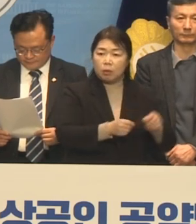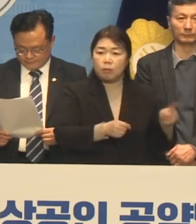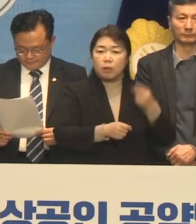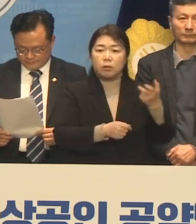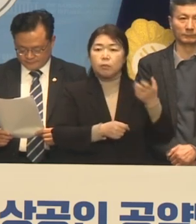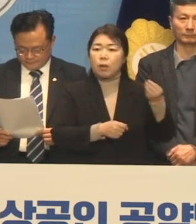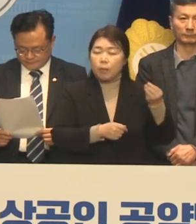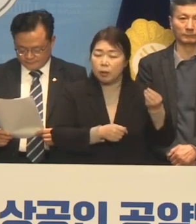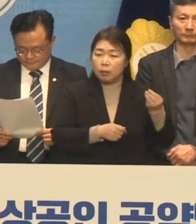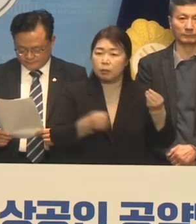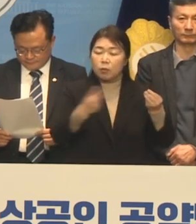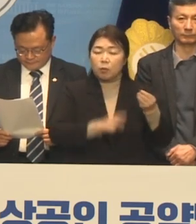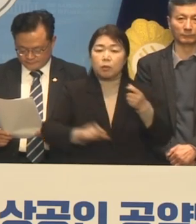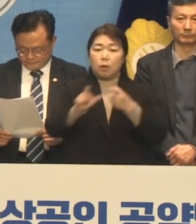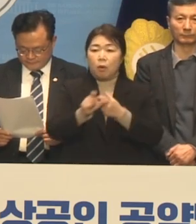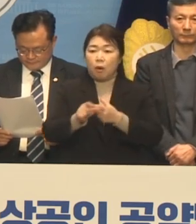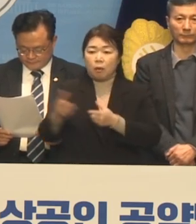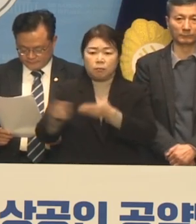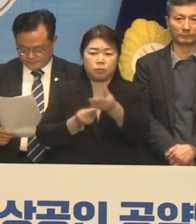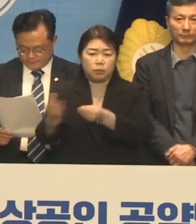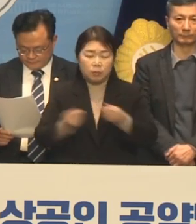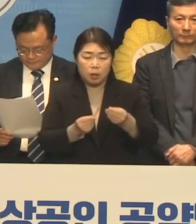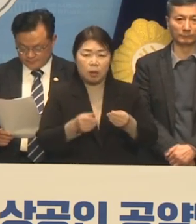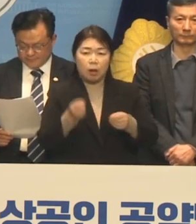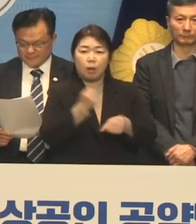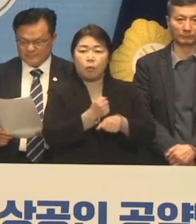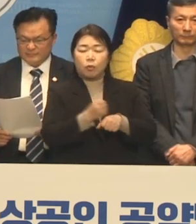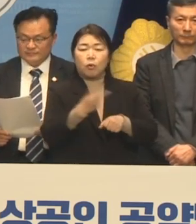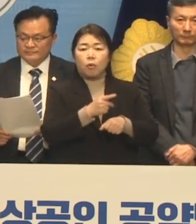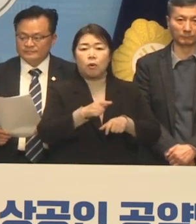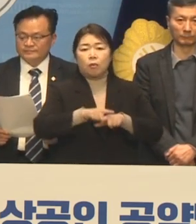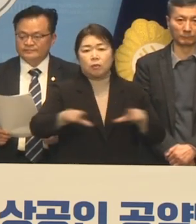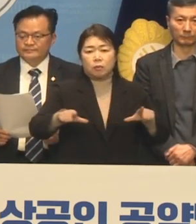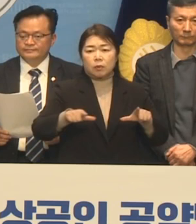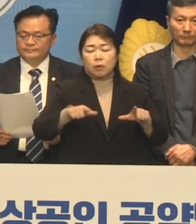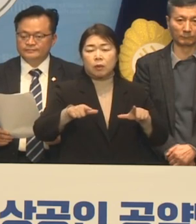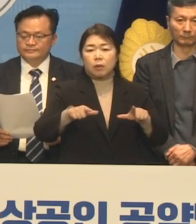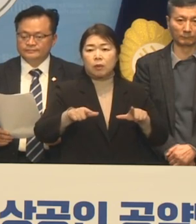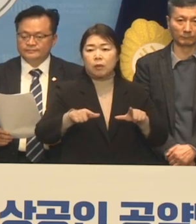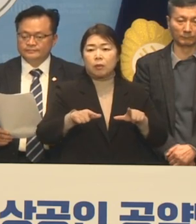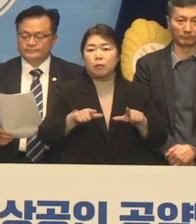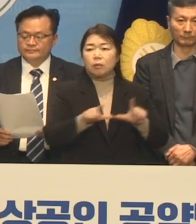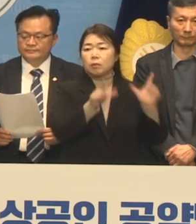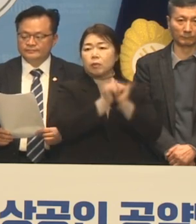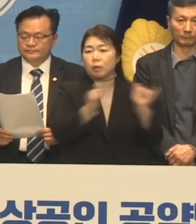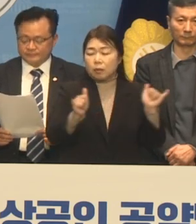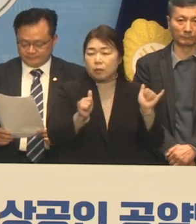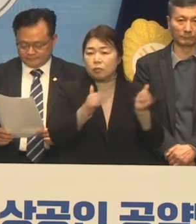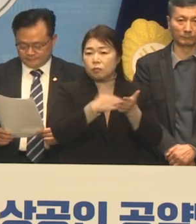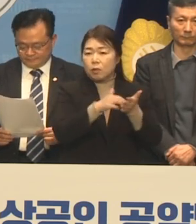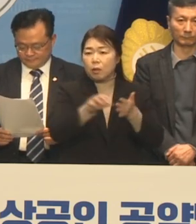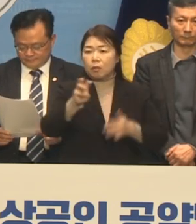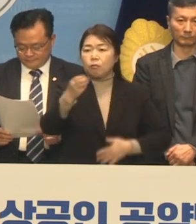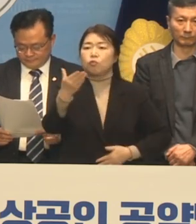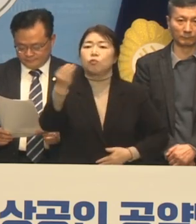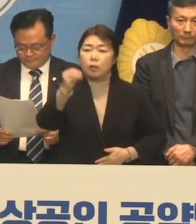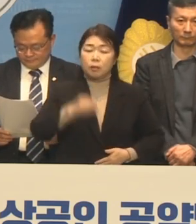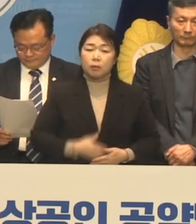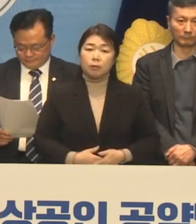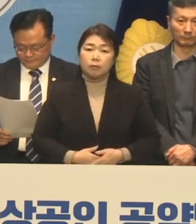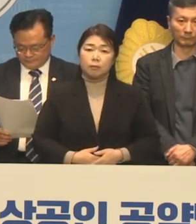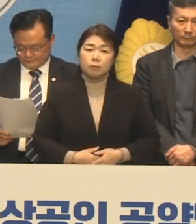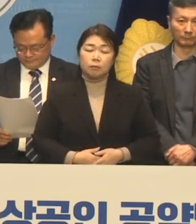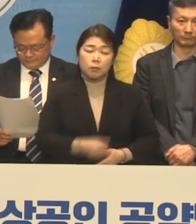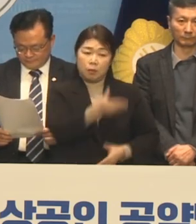다중채무자이면서 또 저소득 저신용인 취약차주는 39만에 달하고 있습니다. 대출은